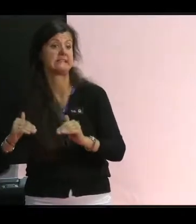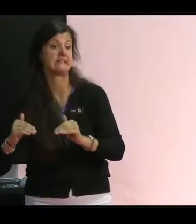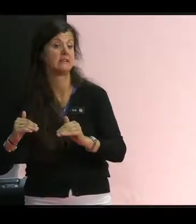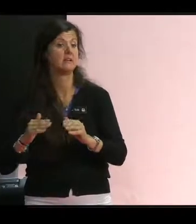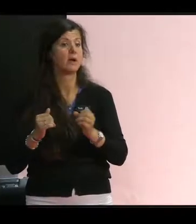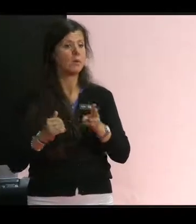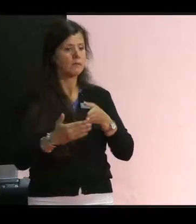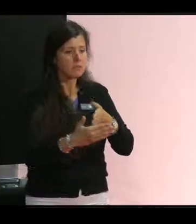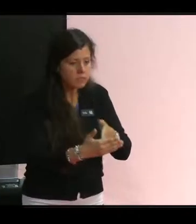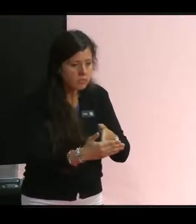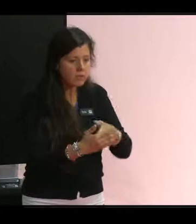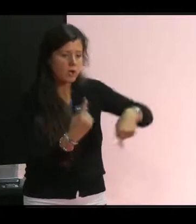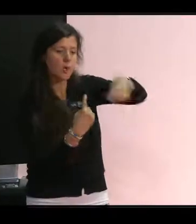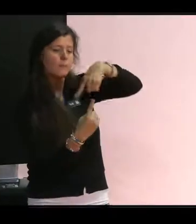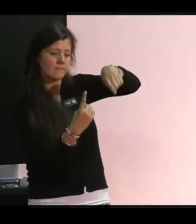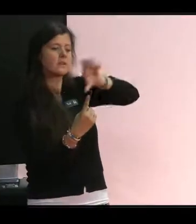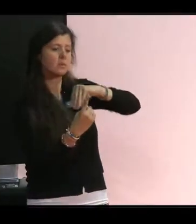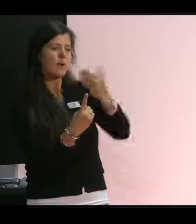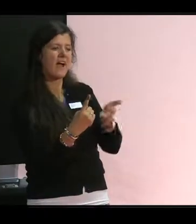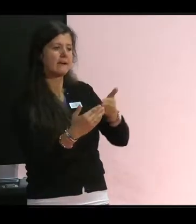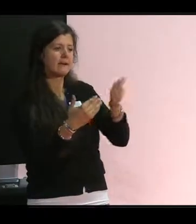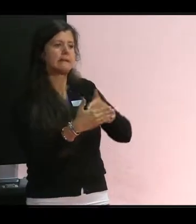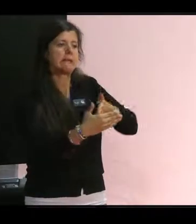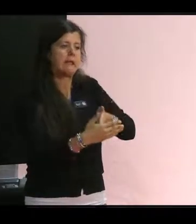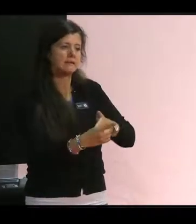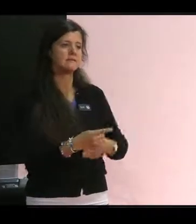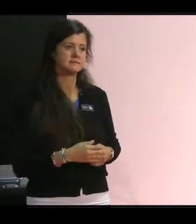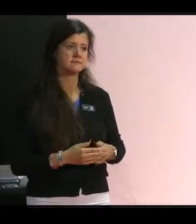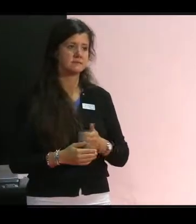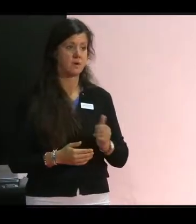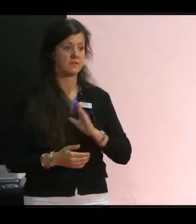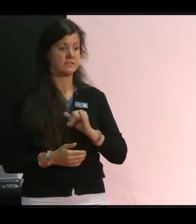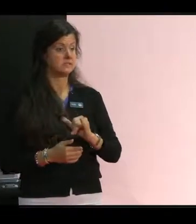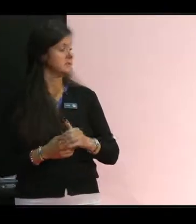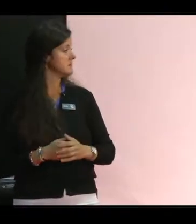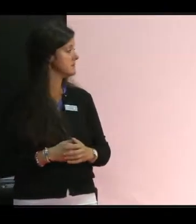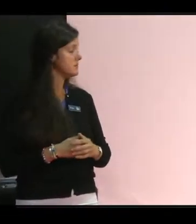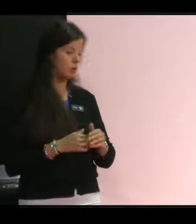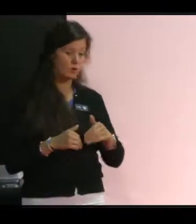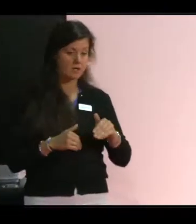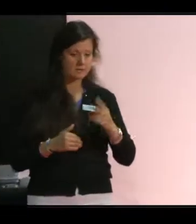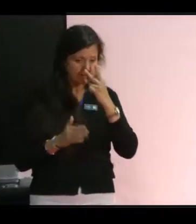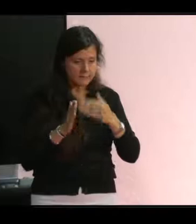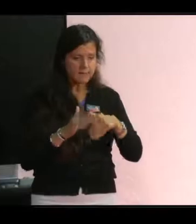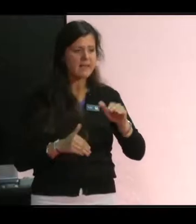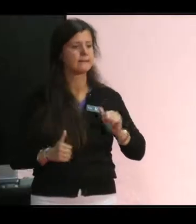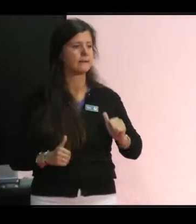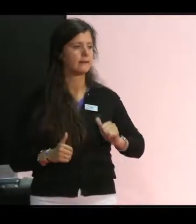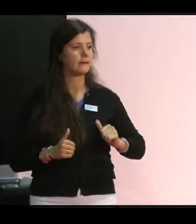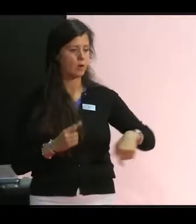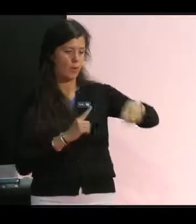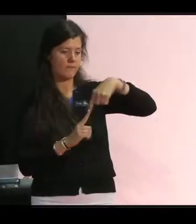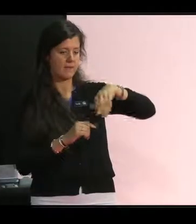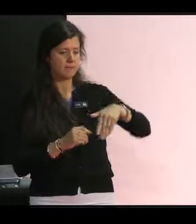ADHD till exempel, den kommer väl alltid vara där, men jag kan ju underlätta i, eller omgivningen kan ju underlätta så att det blir lättare